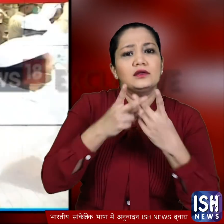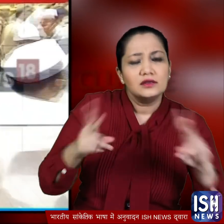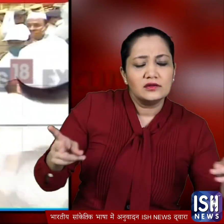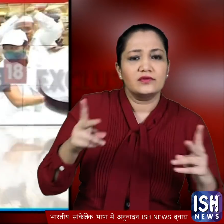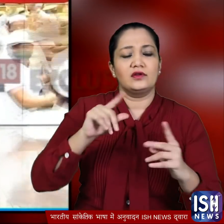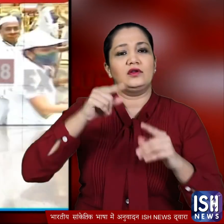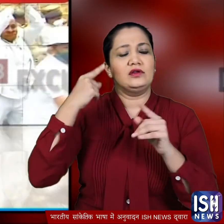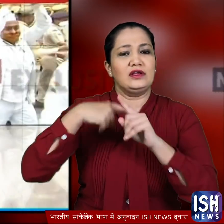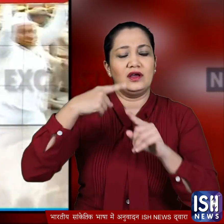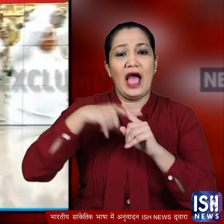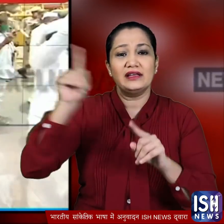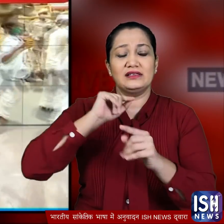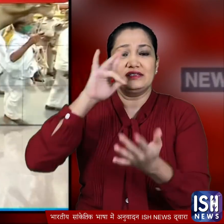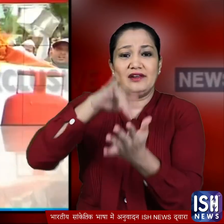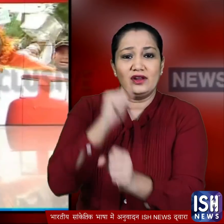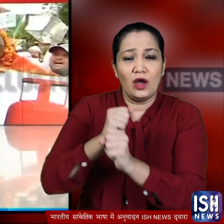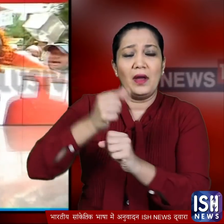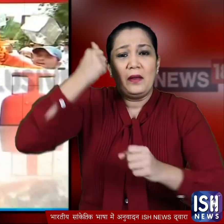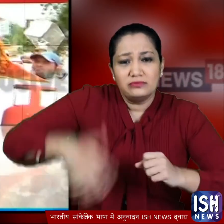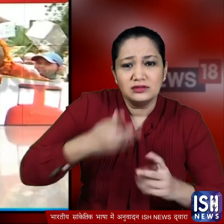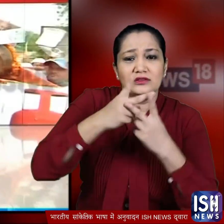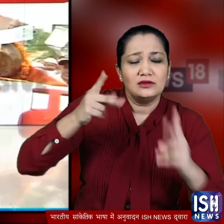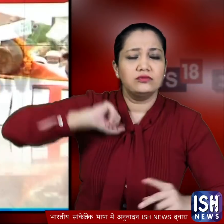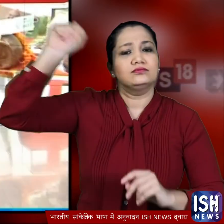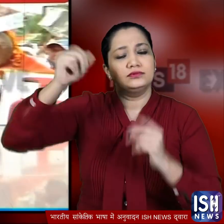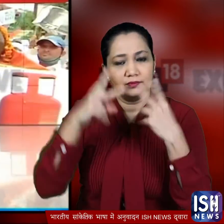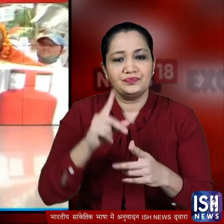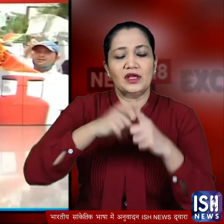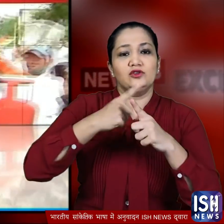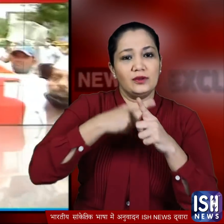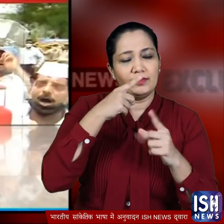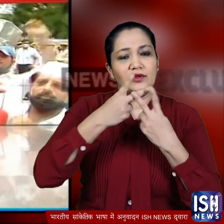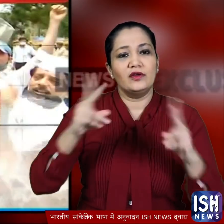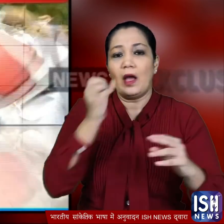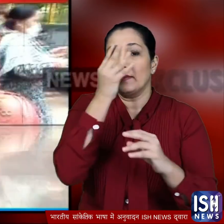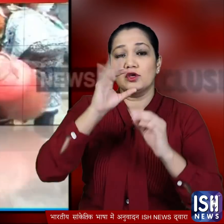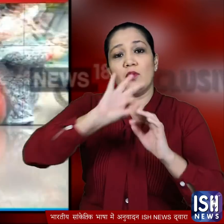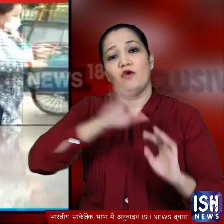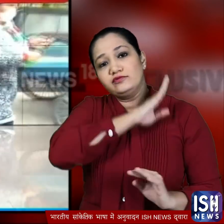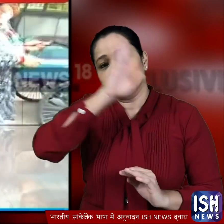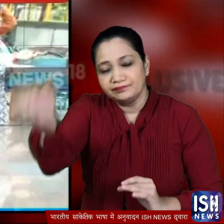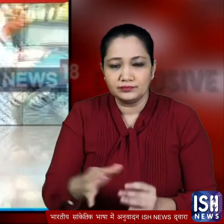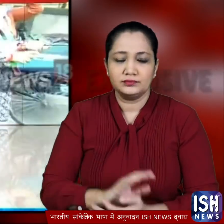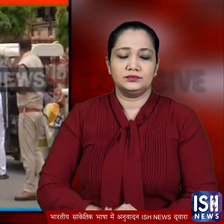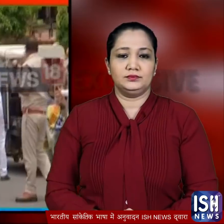के खिलाफ विरोध प्रदर्शन किया। जयपुर में कांग्रेस के कार्यकर्ता मार्च निकालते हुए सीधा बीजेपी के दफ्तर के सामने